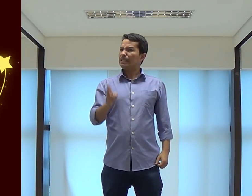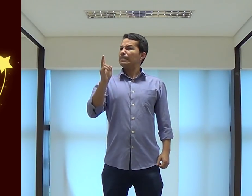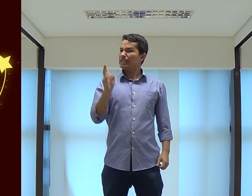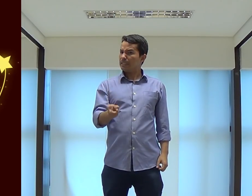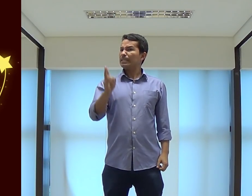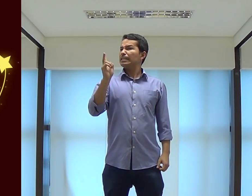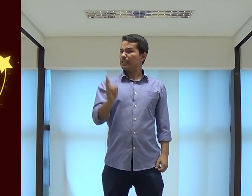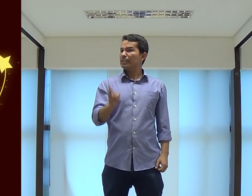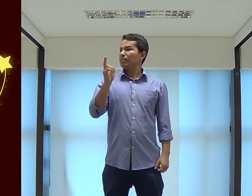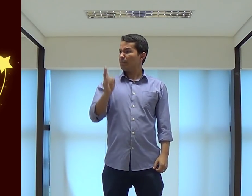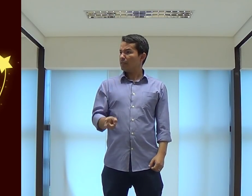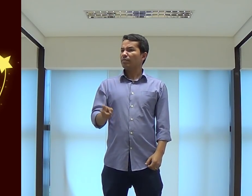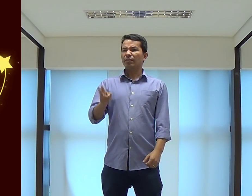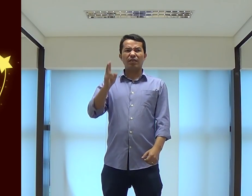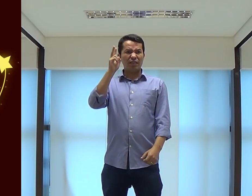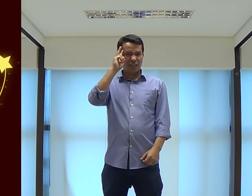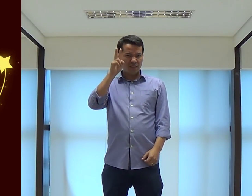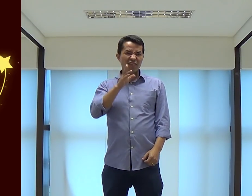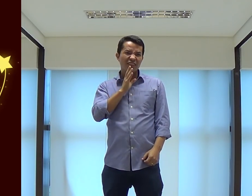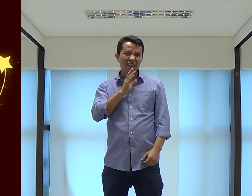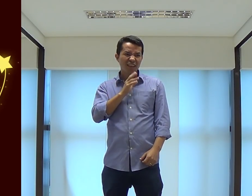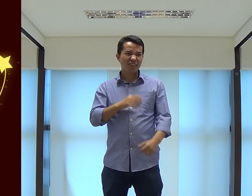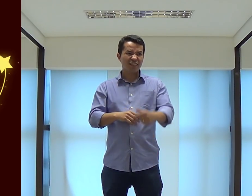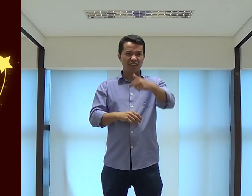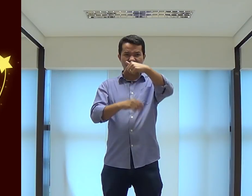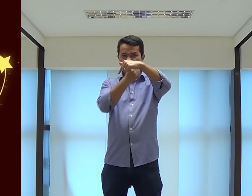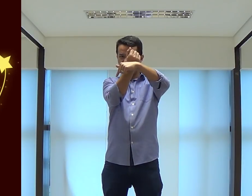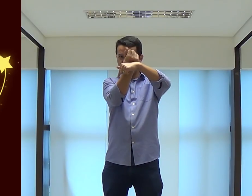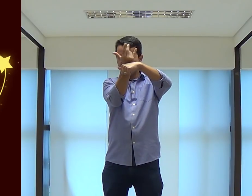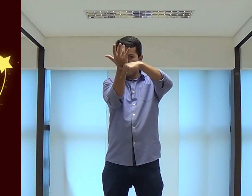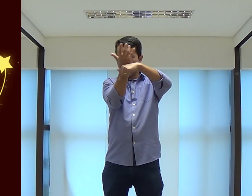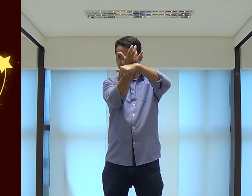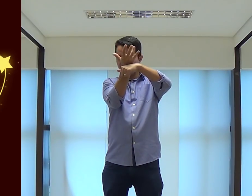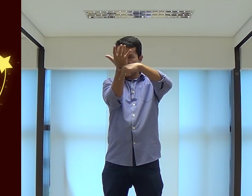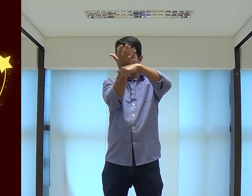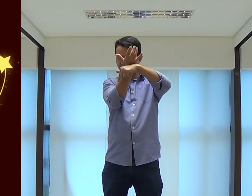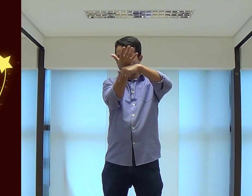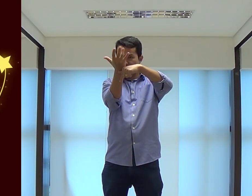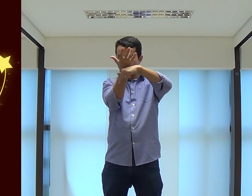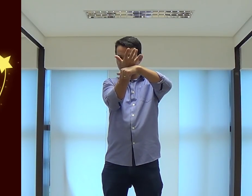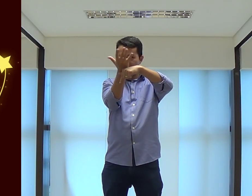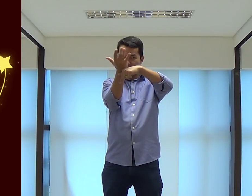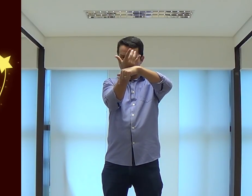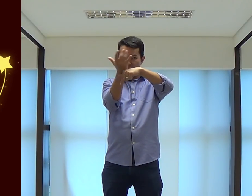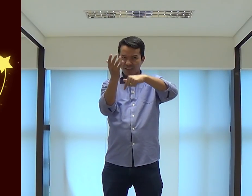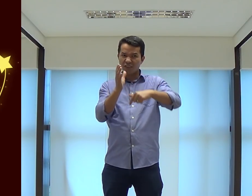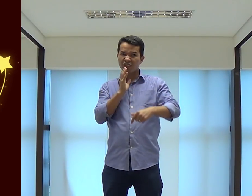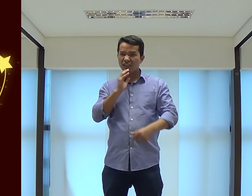sempre em dezembro, tá? Vocês conhecem esse sinal?